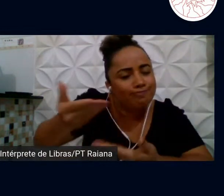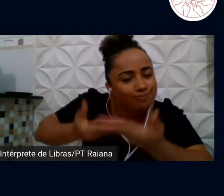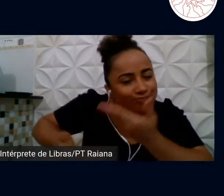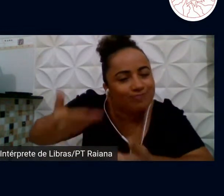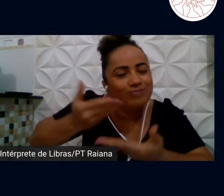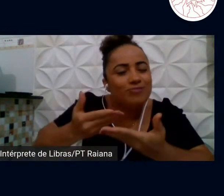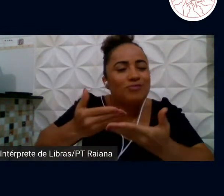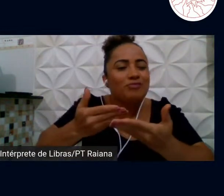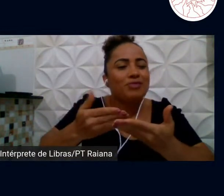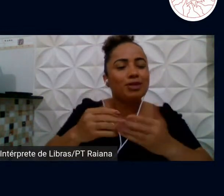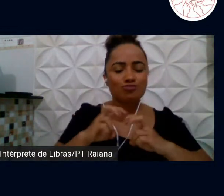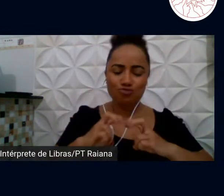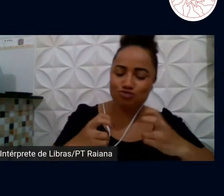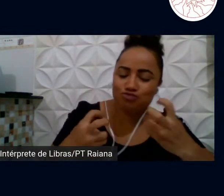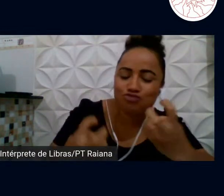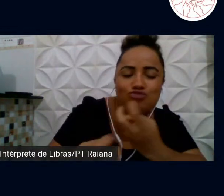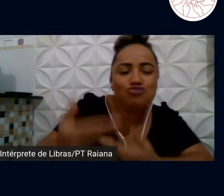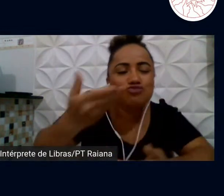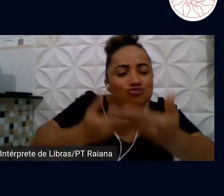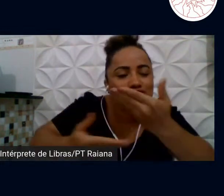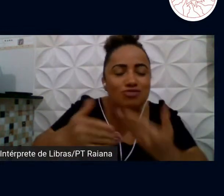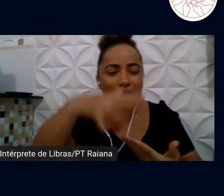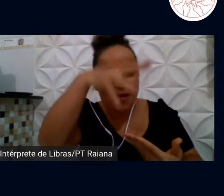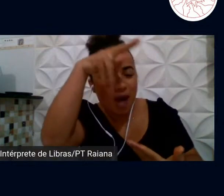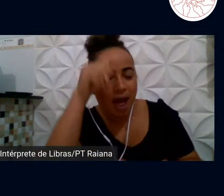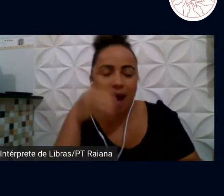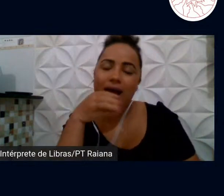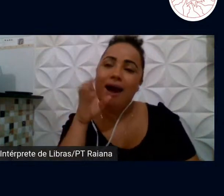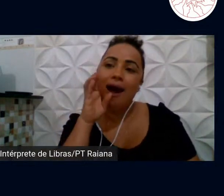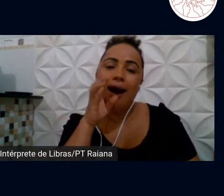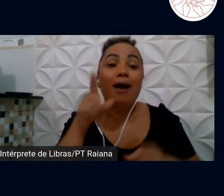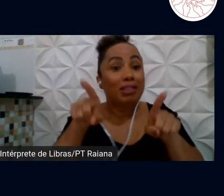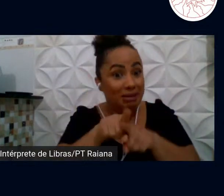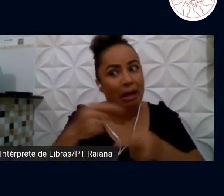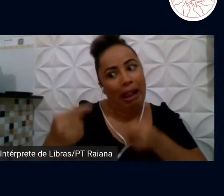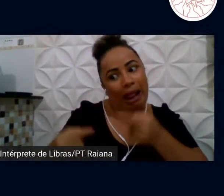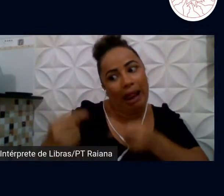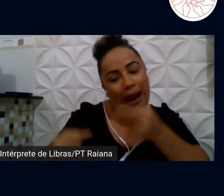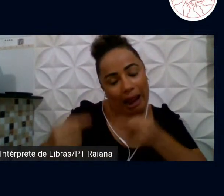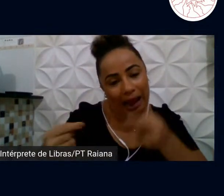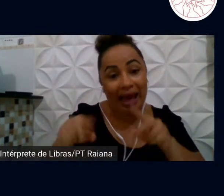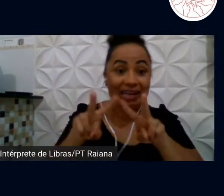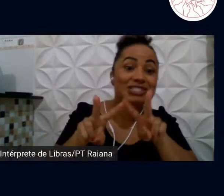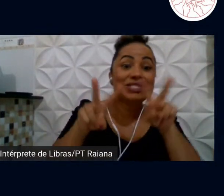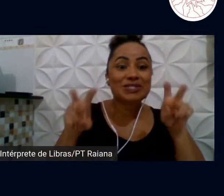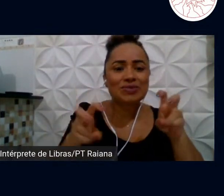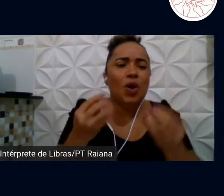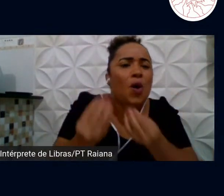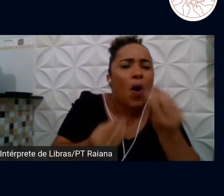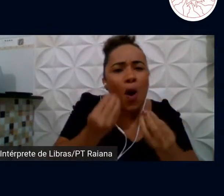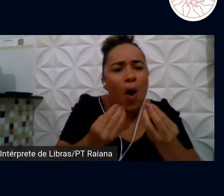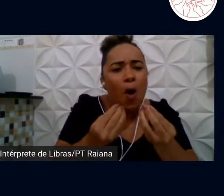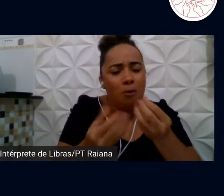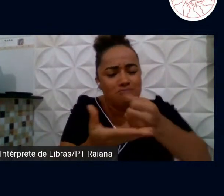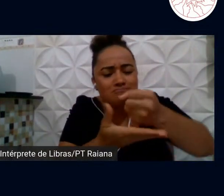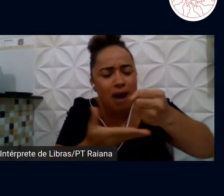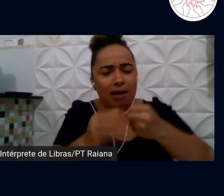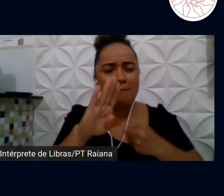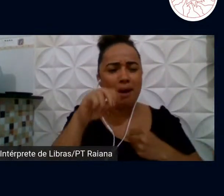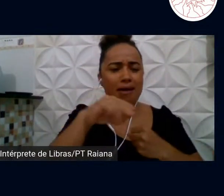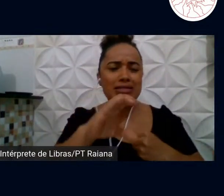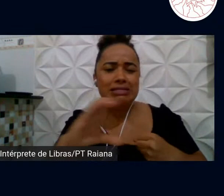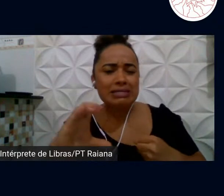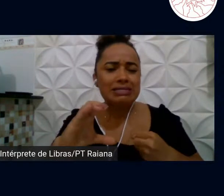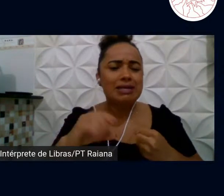eh à mesa, conversando, tomando um refrigerante, discutindo sobre eh como que estava o texto da base e o que a gente